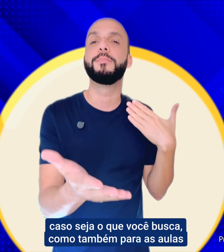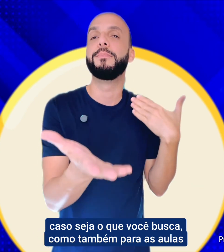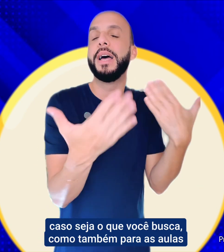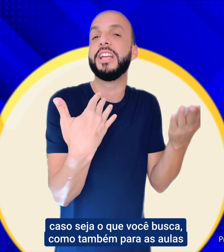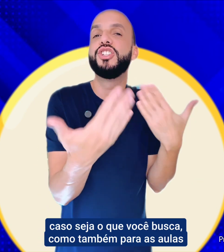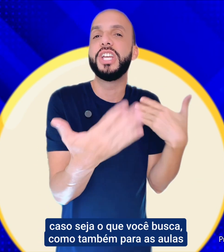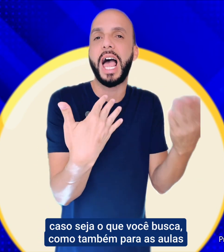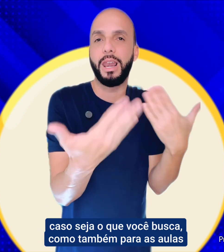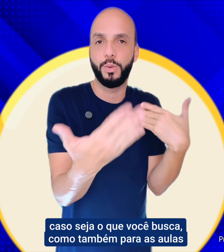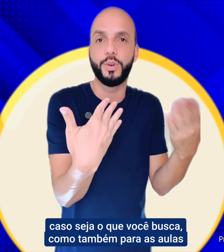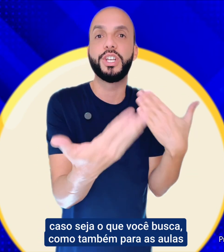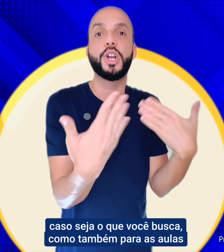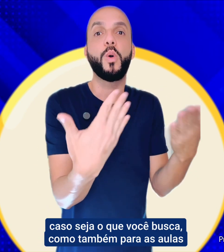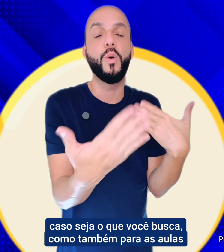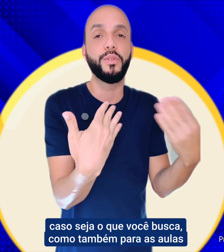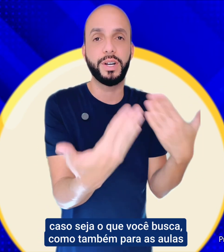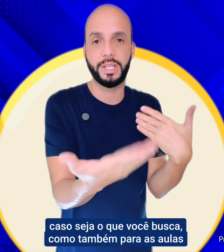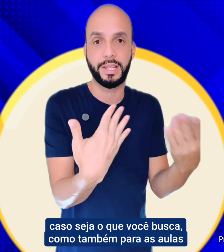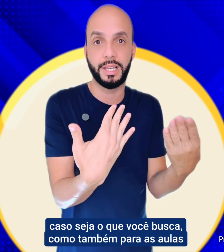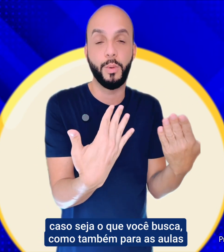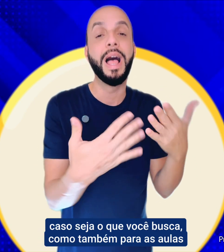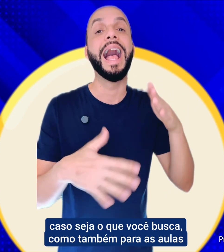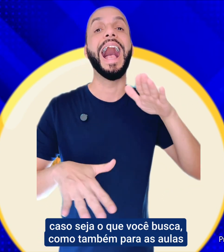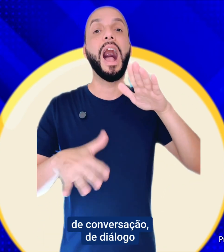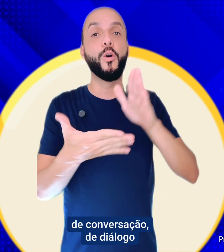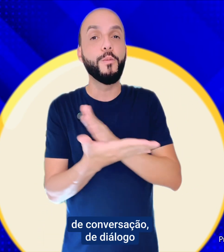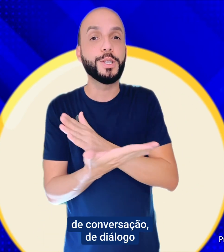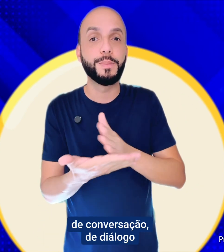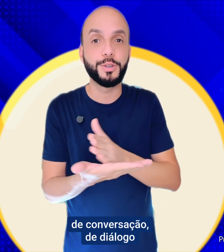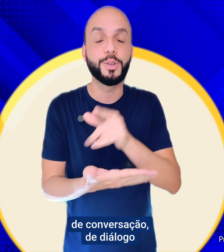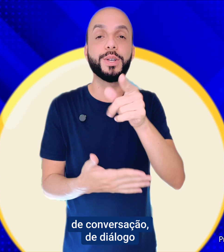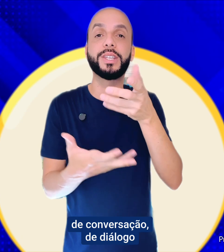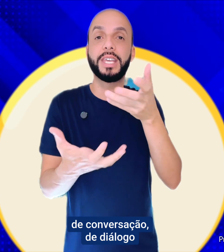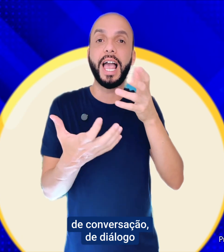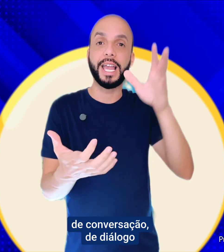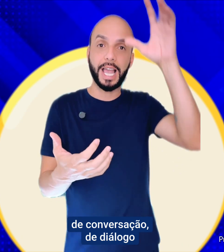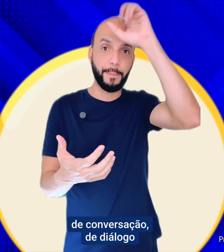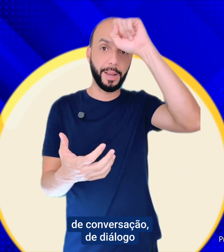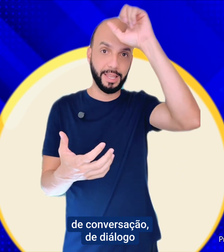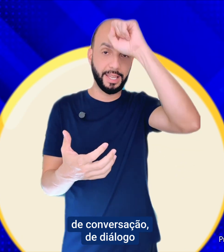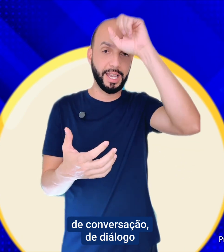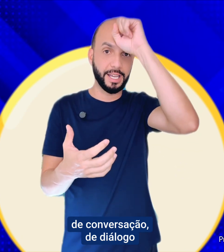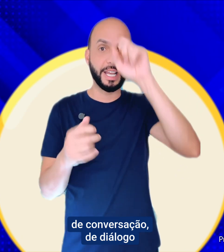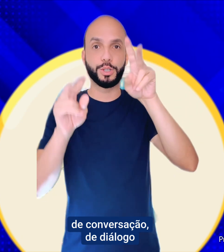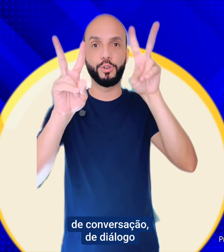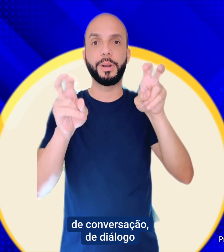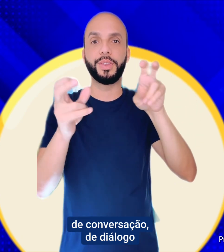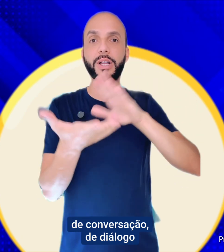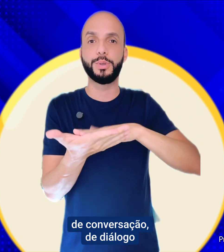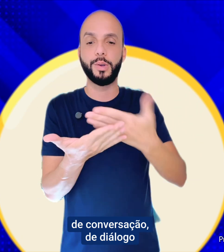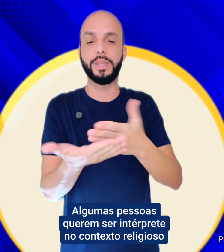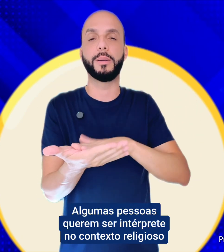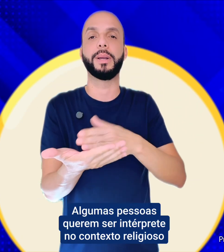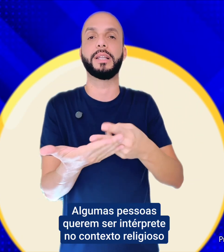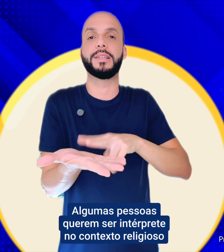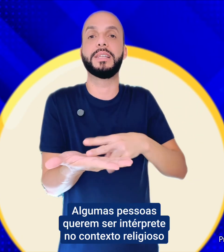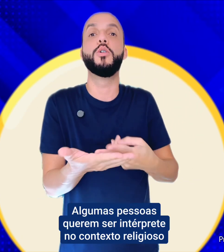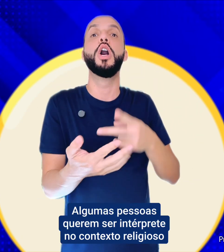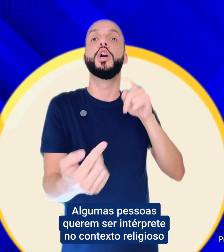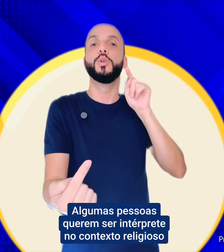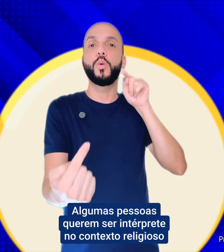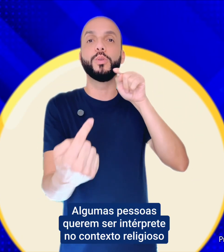de diálogo, ou seja, conversação. Algumas pessoas querem aprender sobre a tradução e